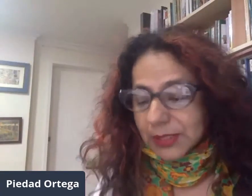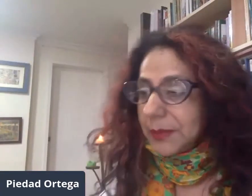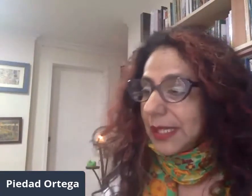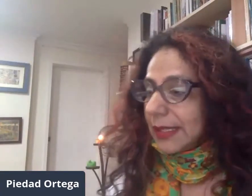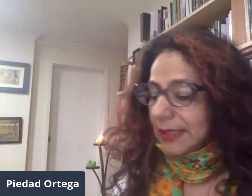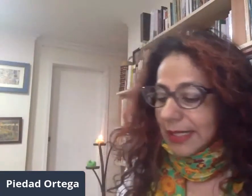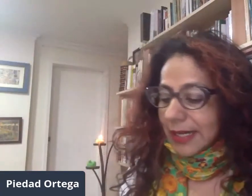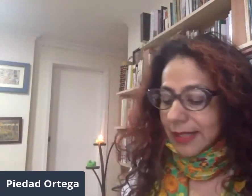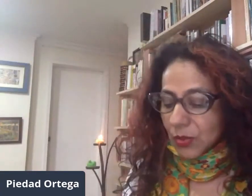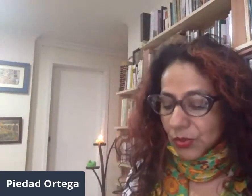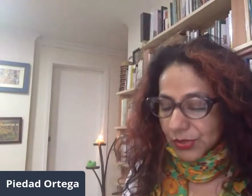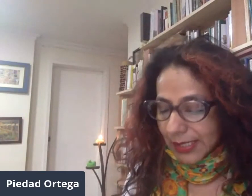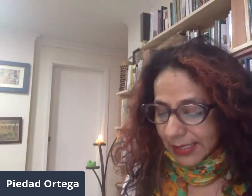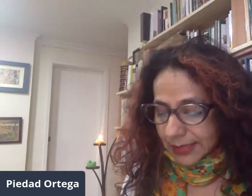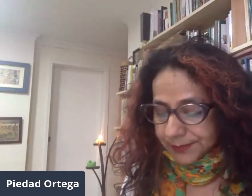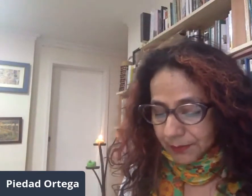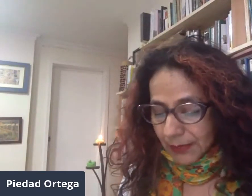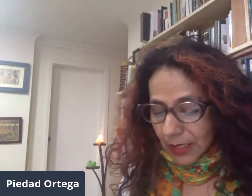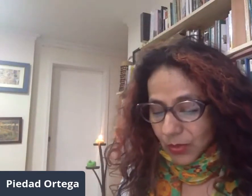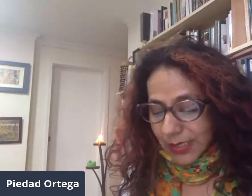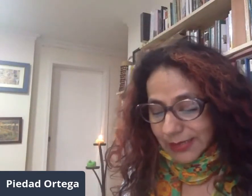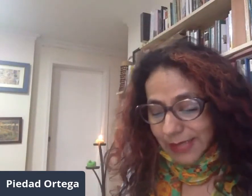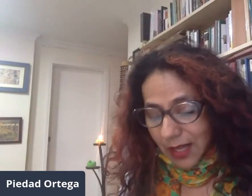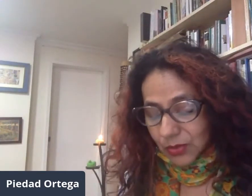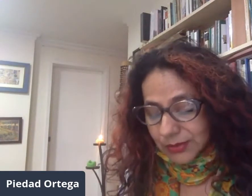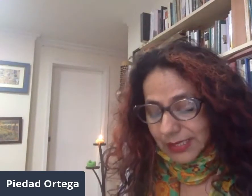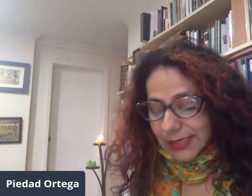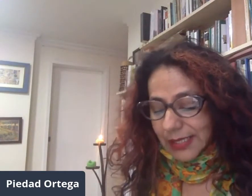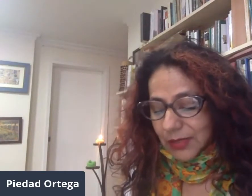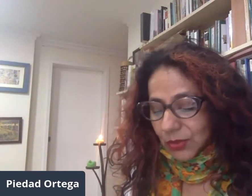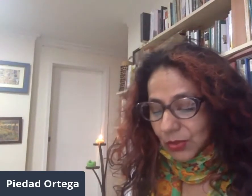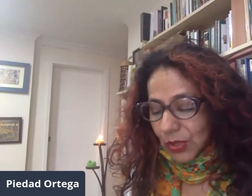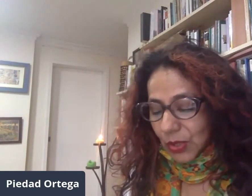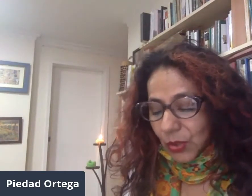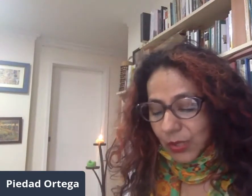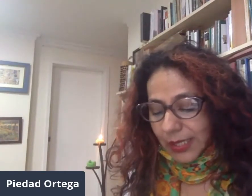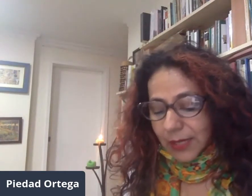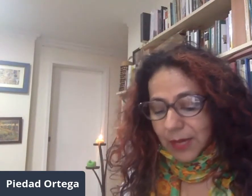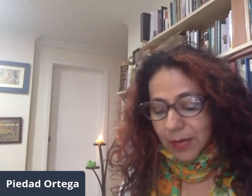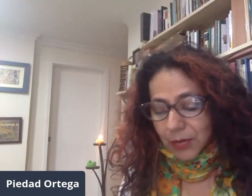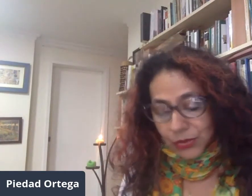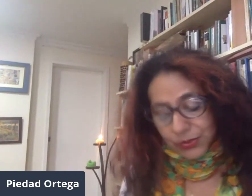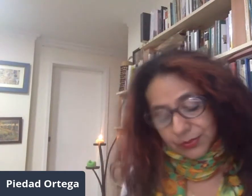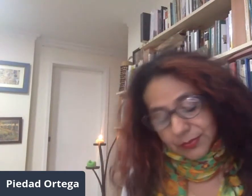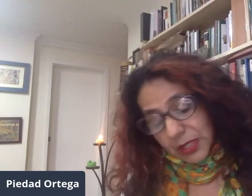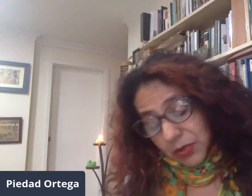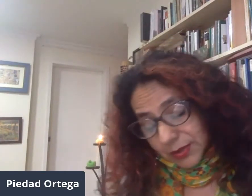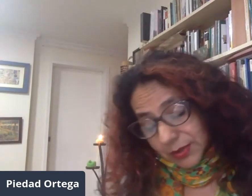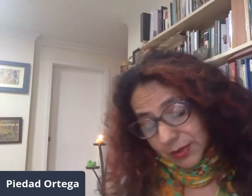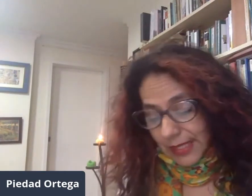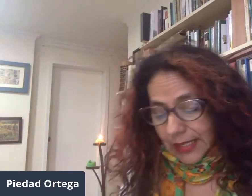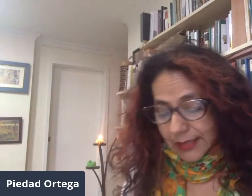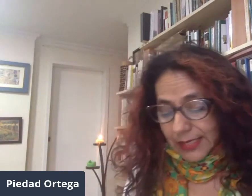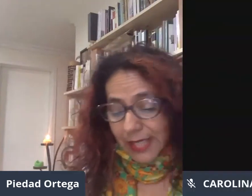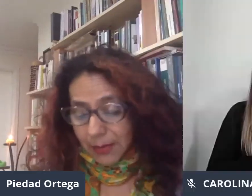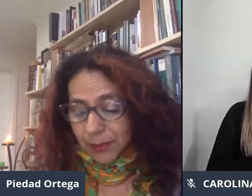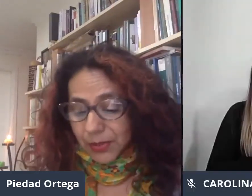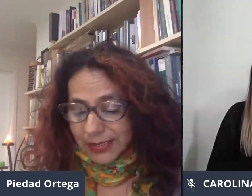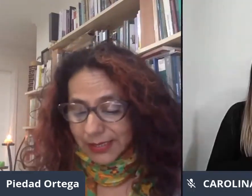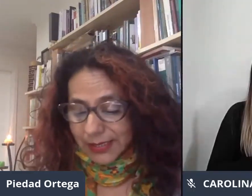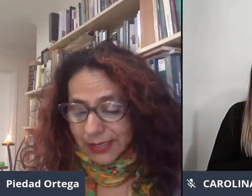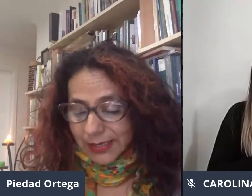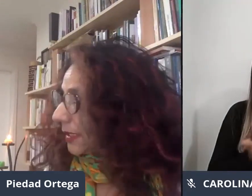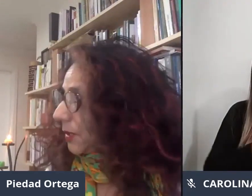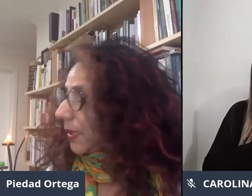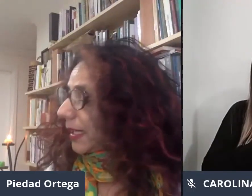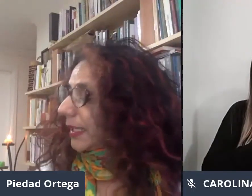como también reconocer lo que está aconteciendo con lo que llamamos, digo, se llama en